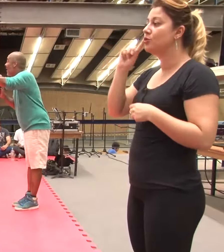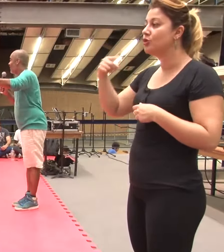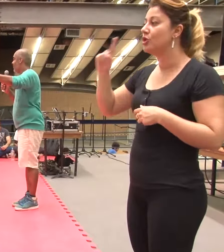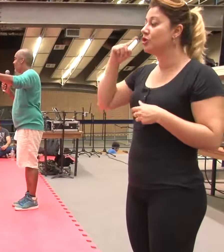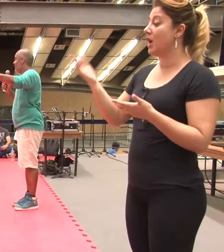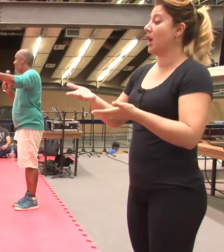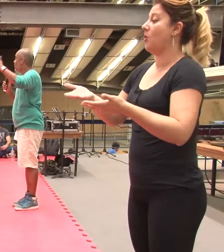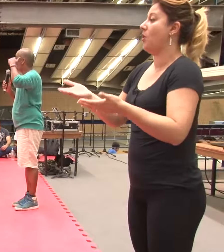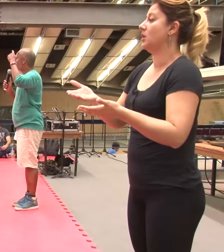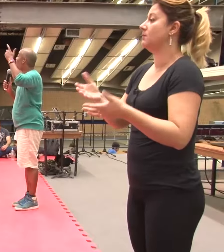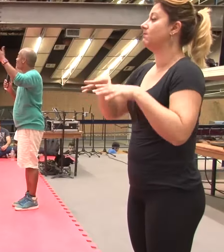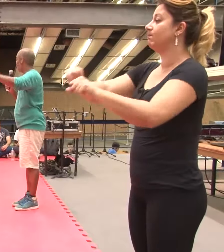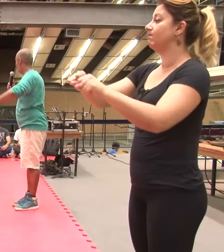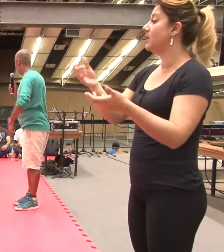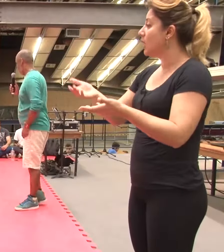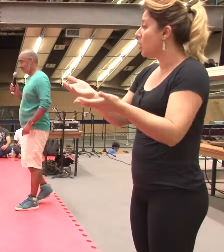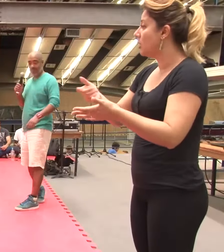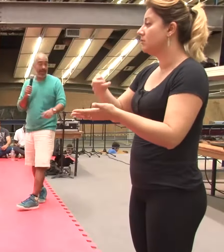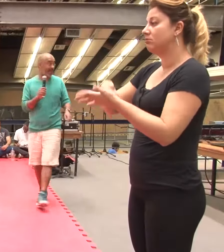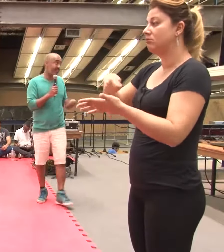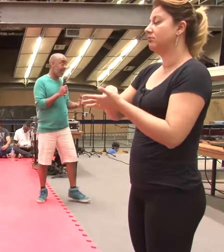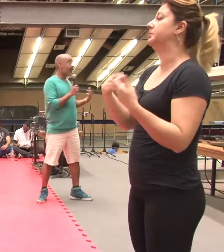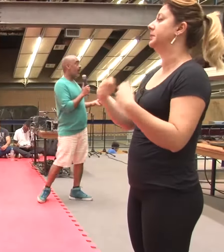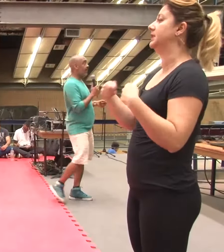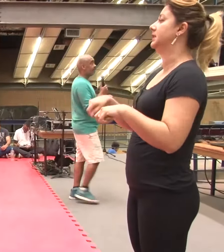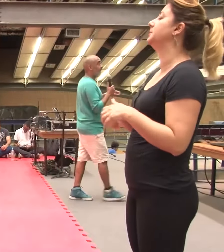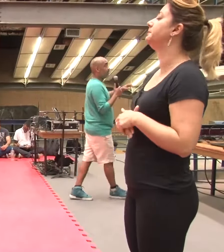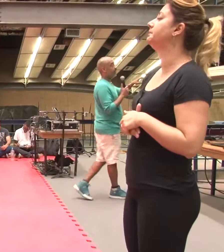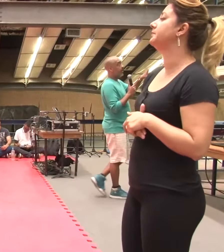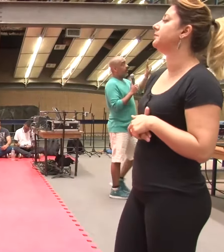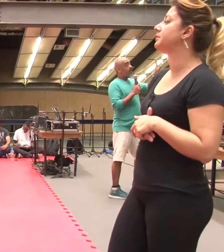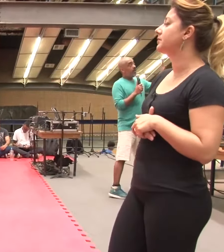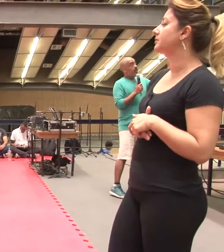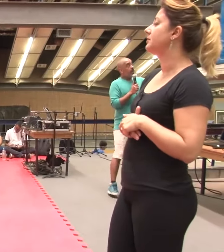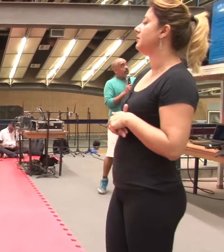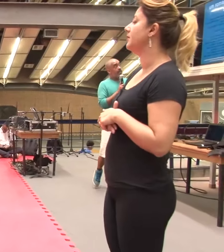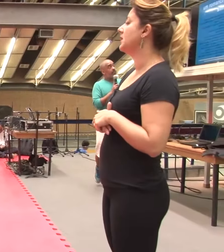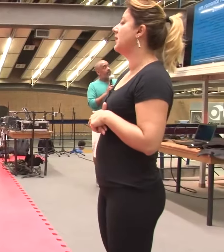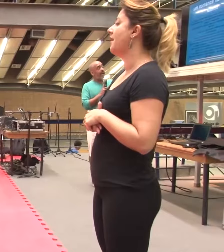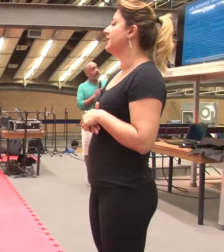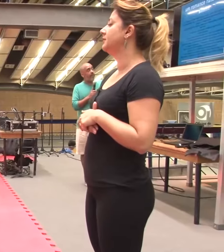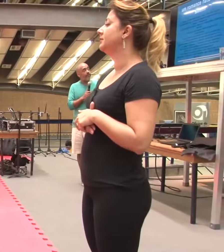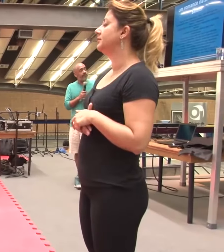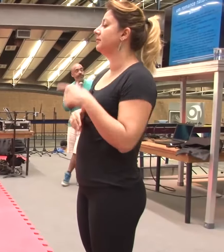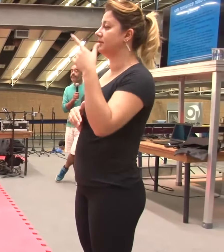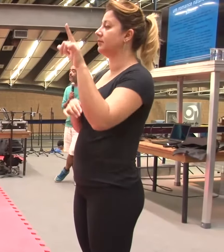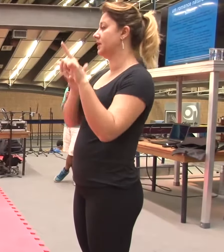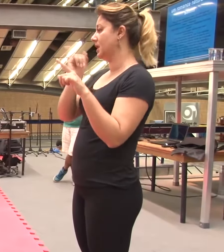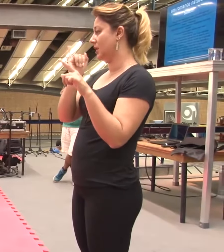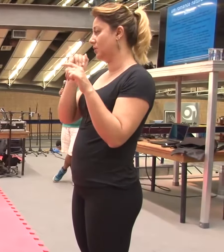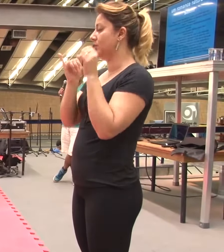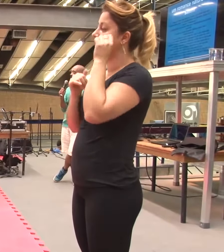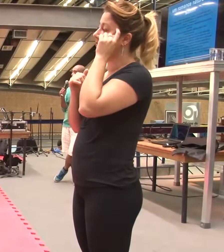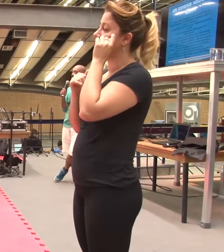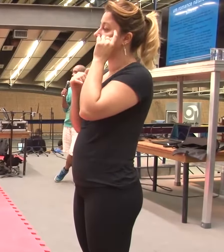para agora. Não são para ser pensados, né? Para serem pensados. Questão do narrador.